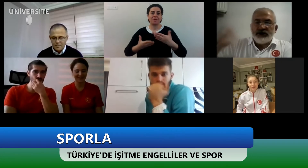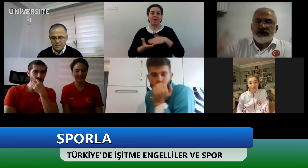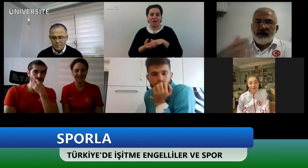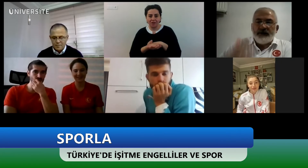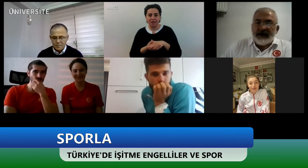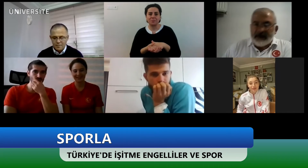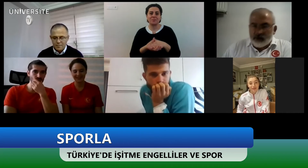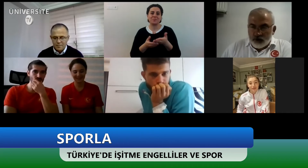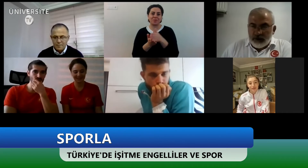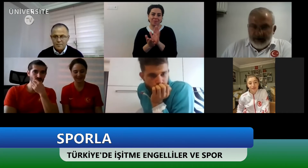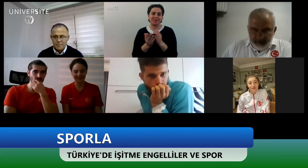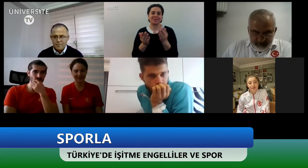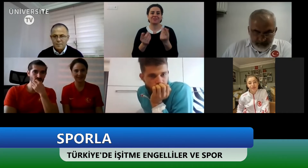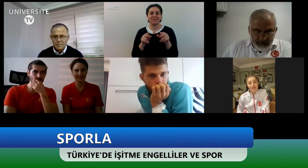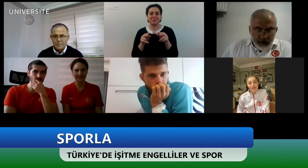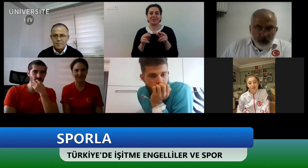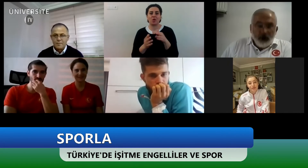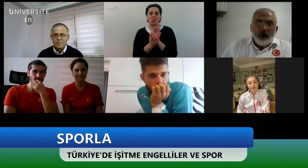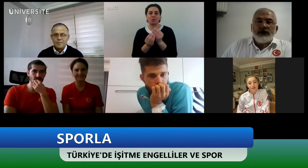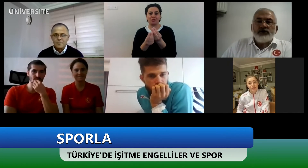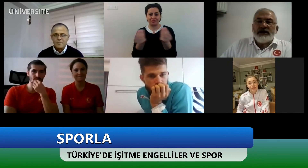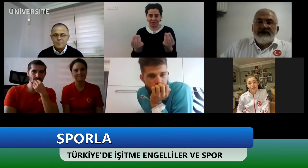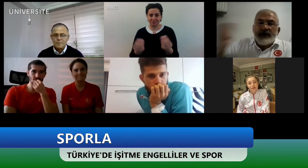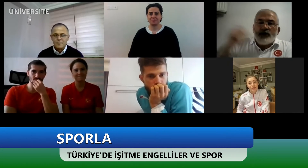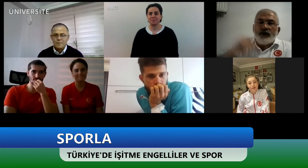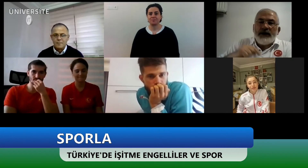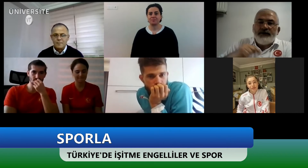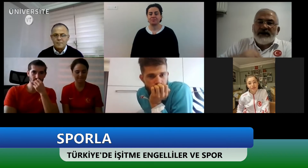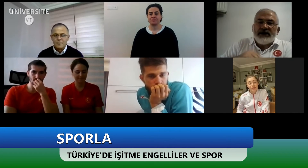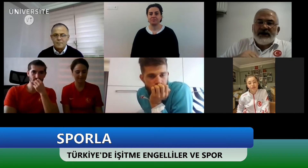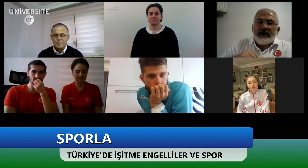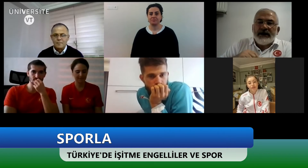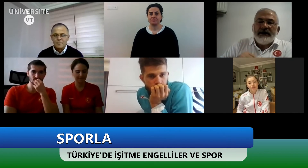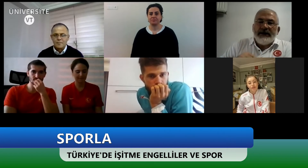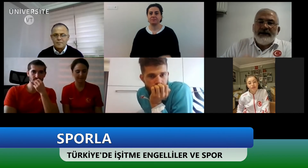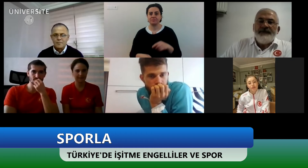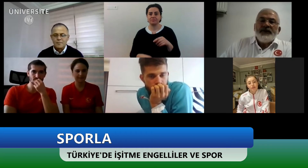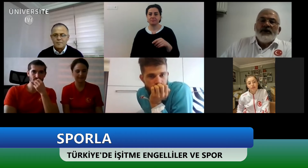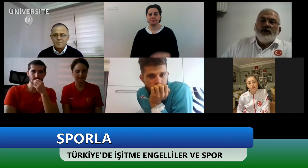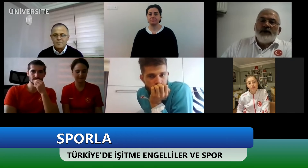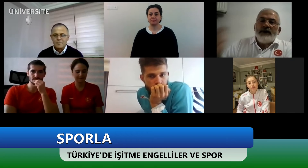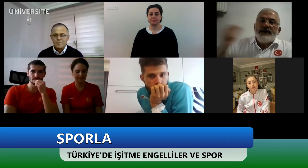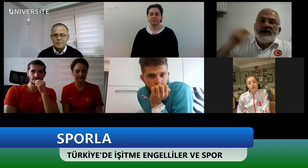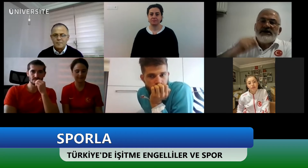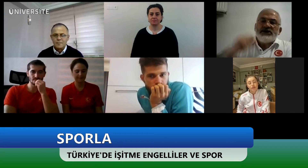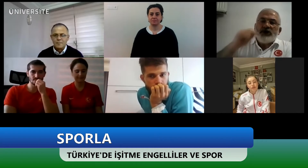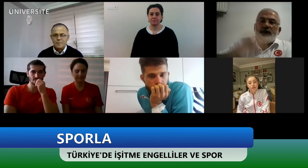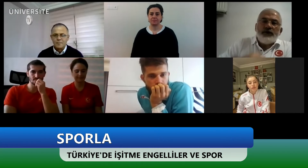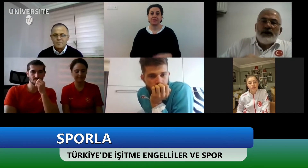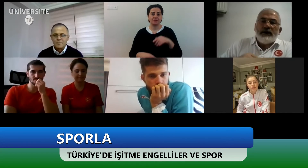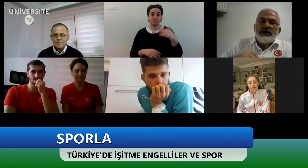ayakkabı, işte plaket ödülleri verdik. Ondan sonra diğer normal branşlarla ilgili normal